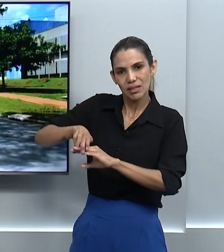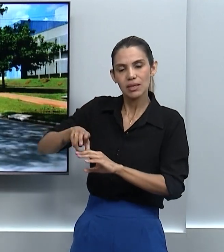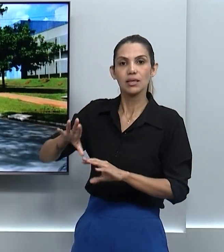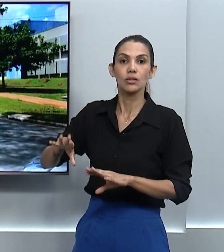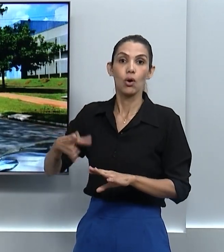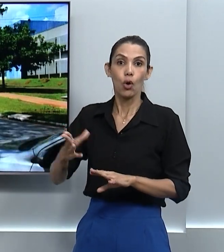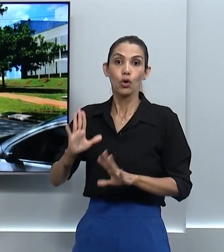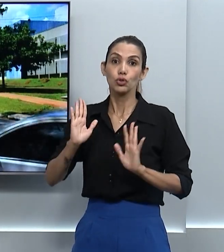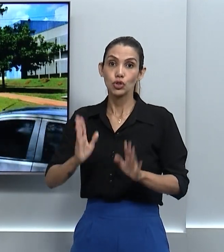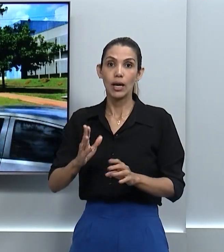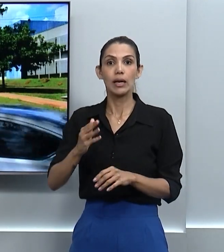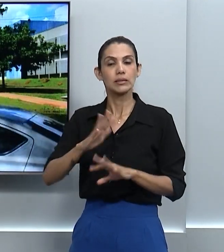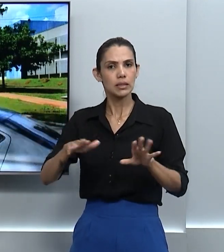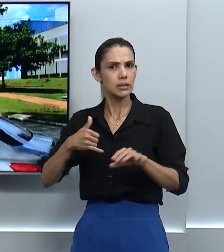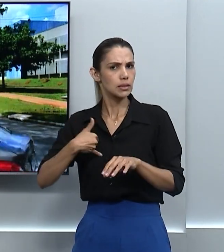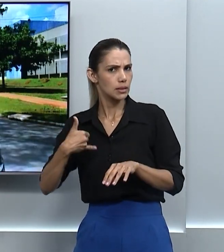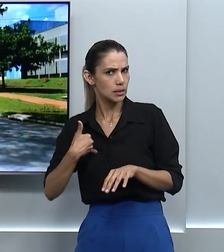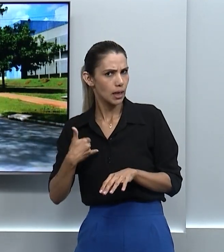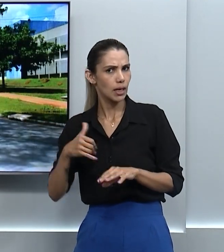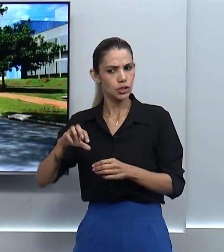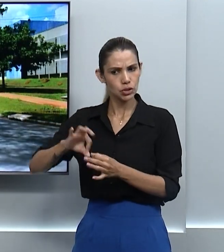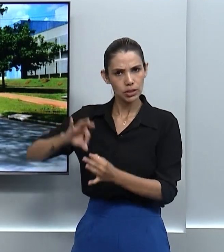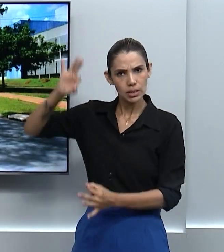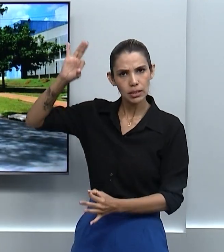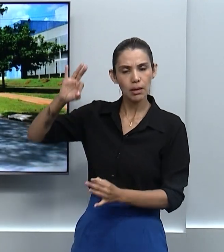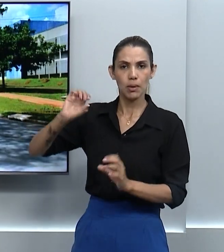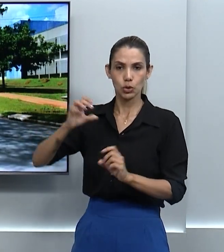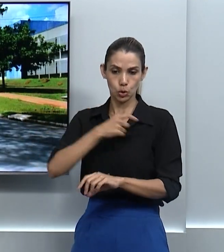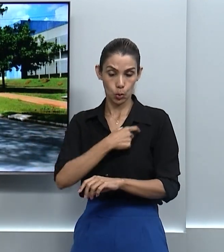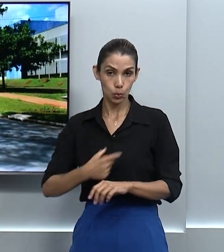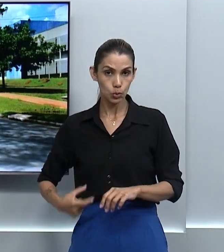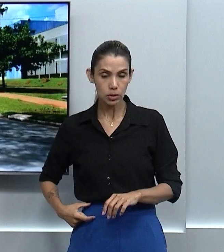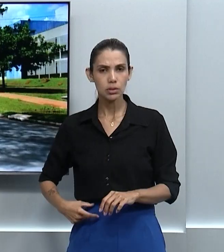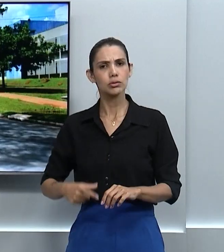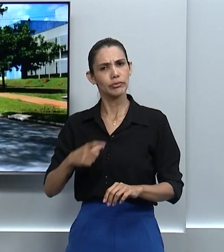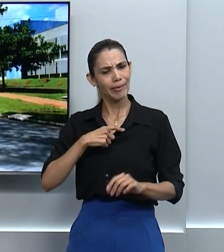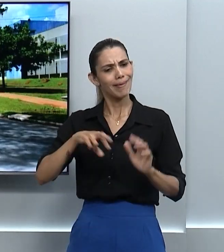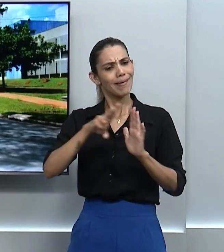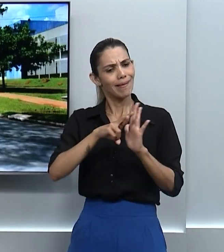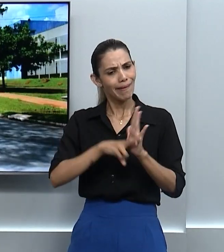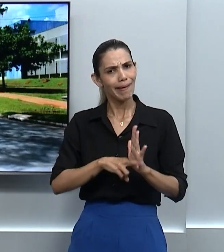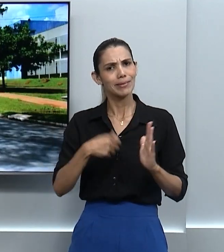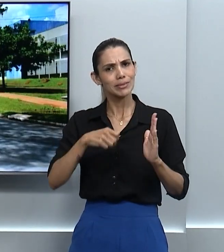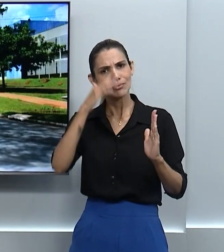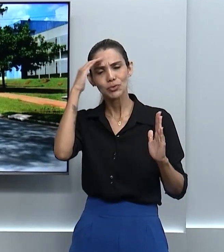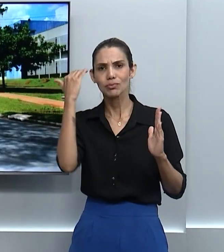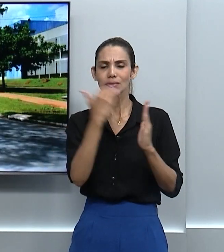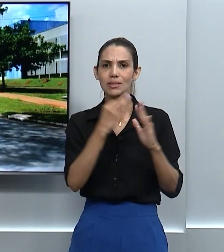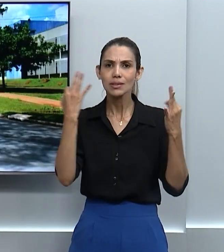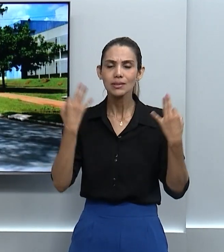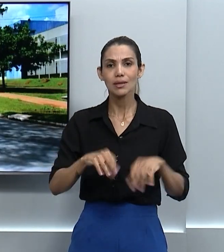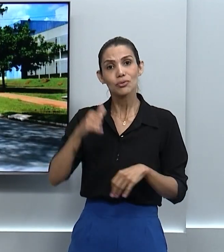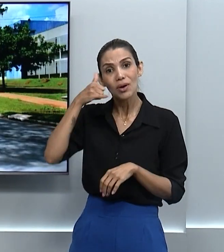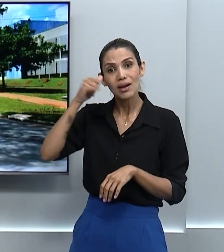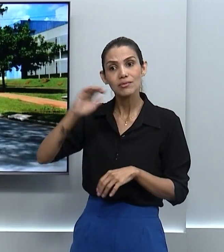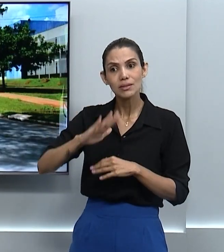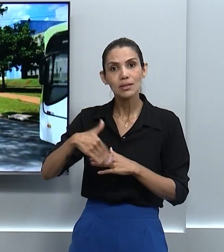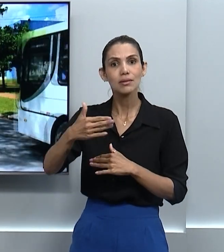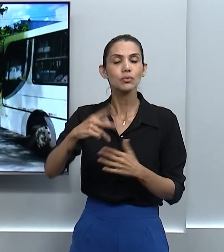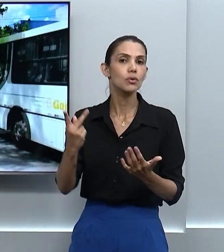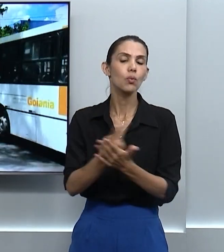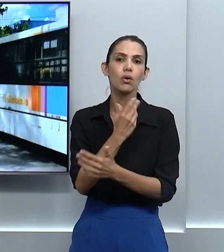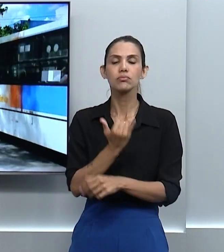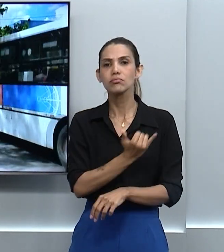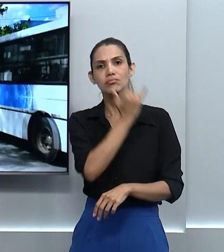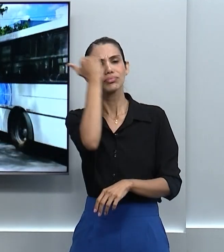ter idade, tamanho suficiente para usar só o cinto de segurança. Isso é importante para evitar que os acidentes tragam sequelas mais graves, né?